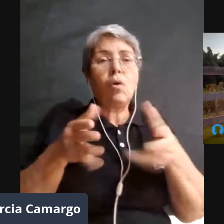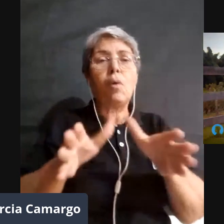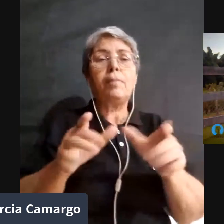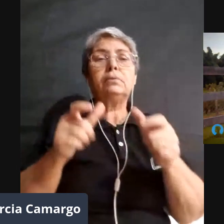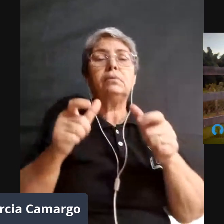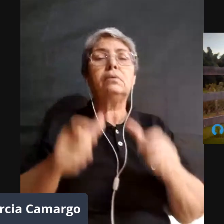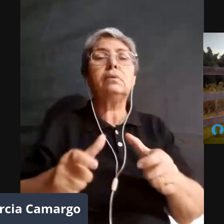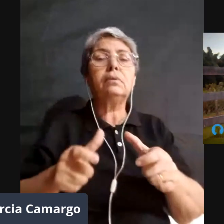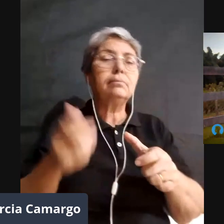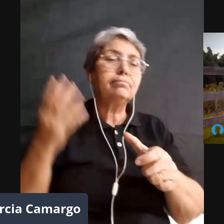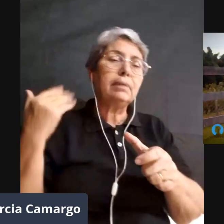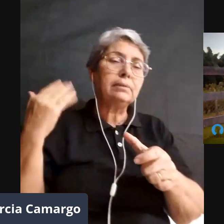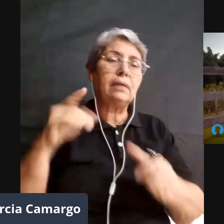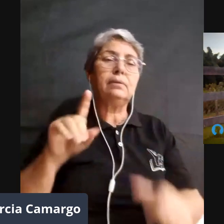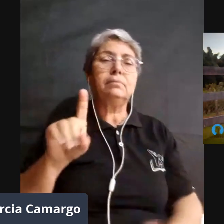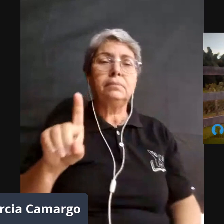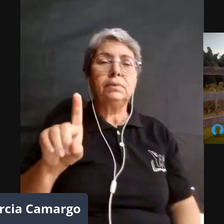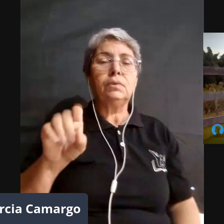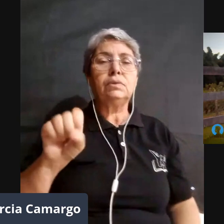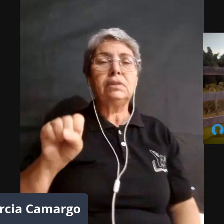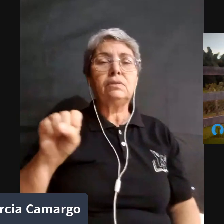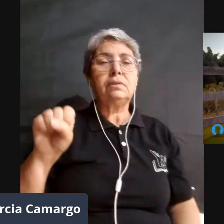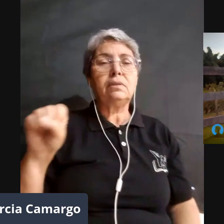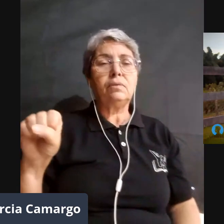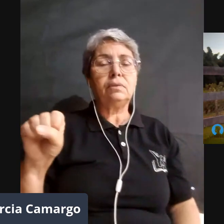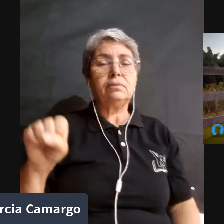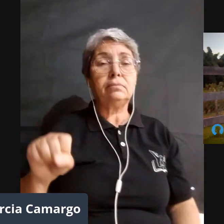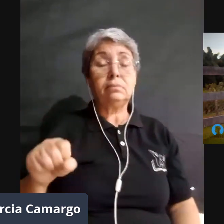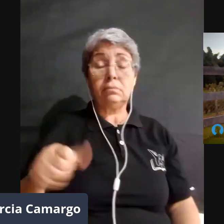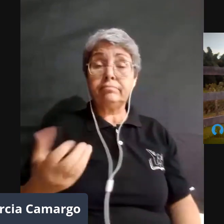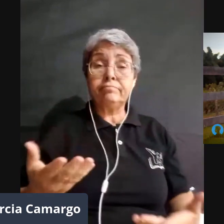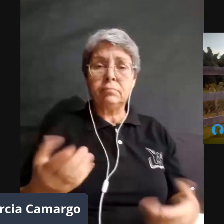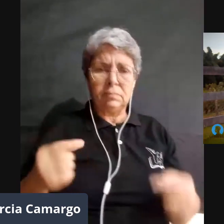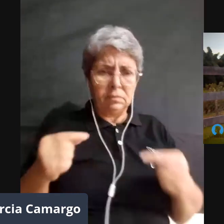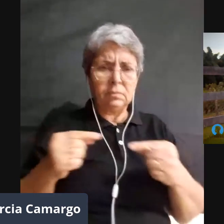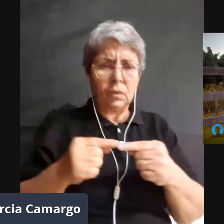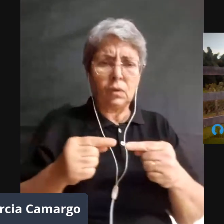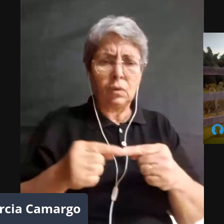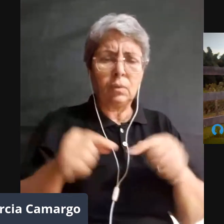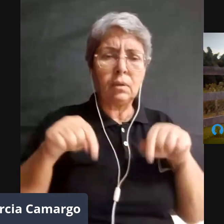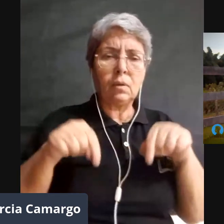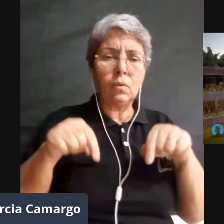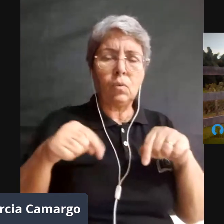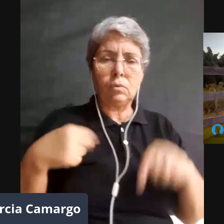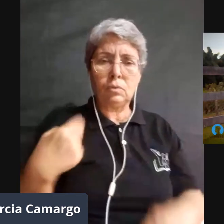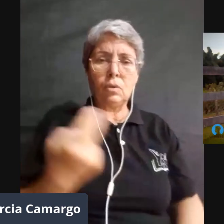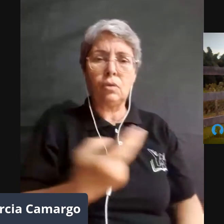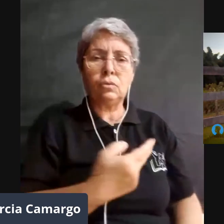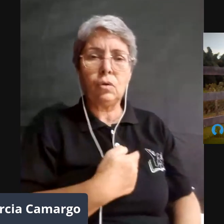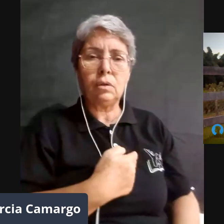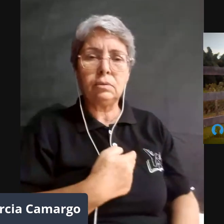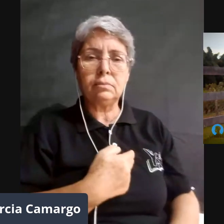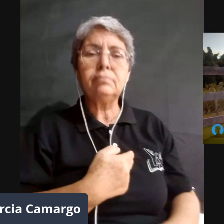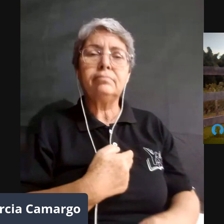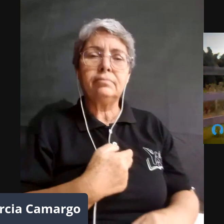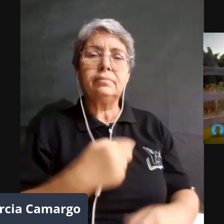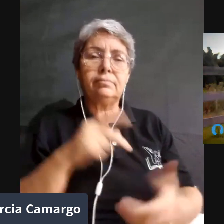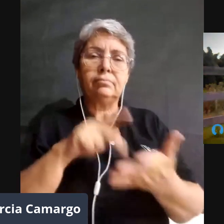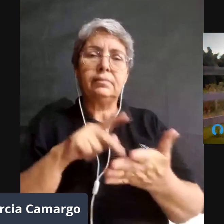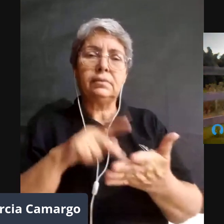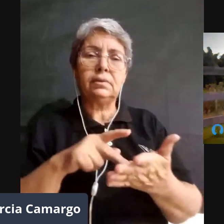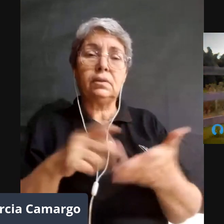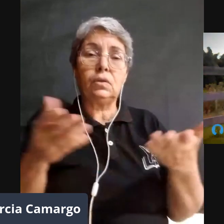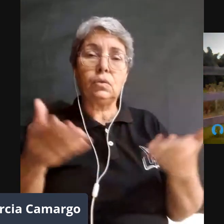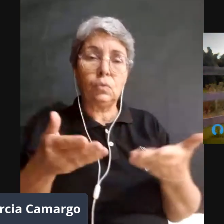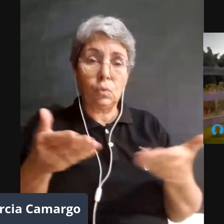E nós hoje? O que nós temos que ver com isso? Hoje, eu e você, nós somos chamados por Deus a